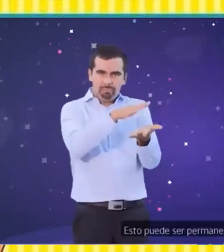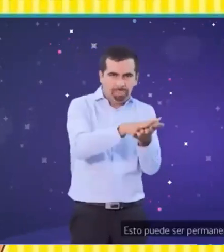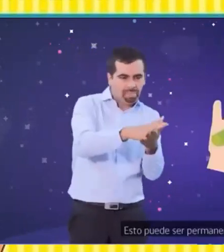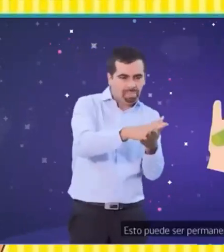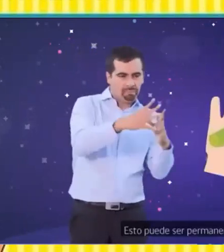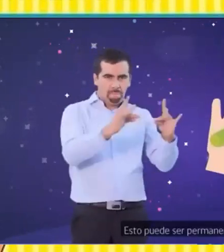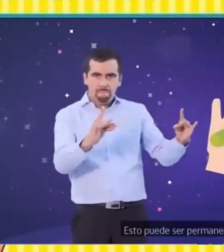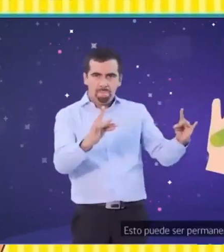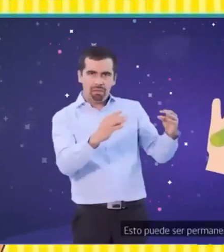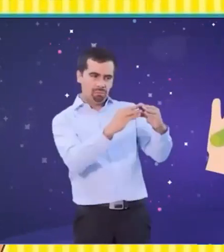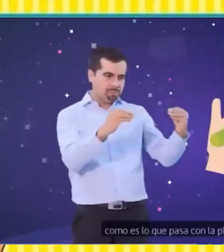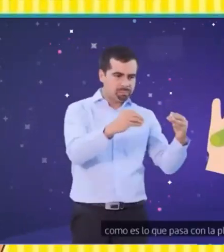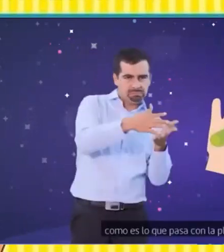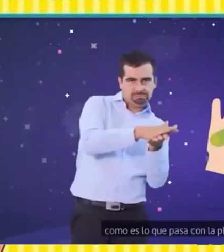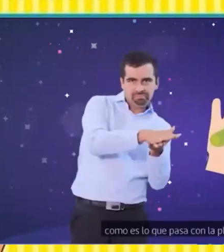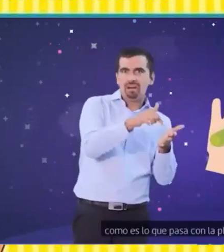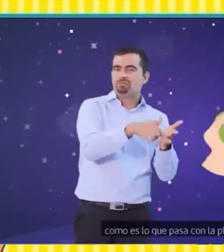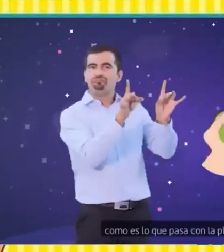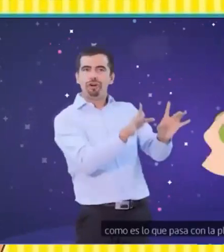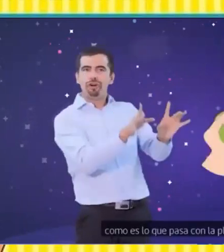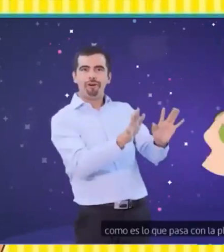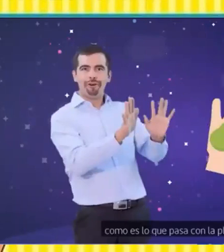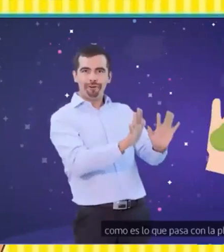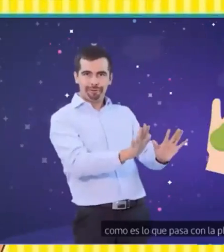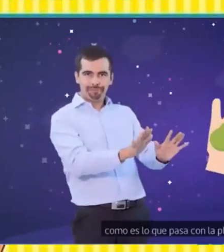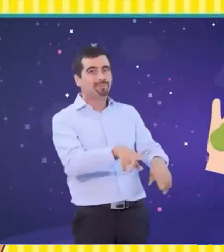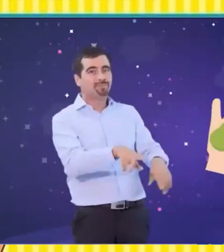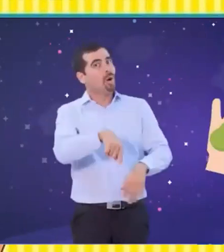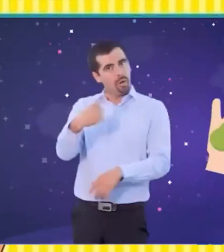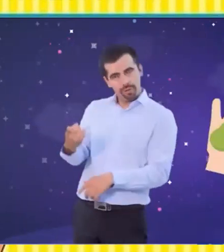Esto puede ser permanente, como es lo que pasa con la plasticina,